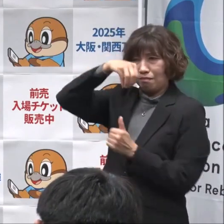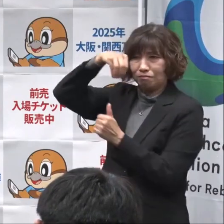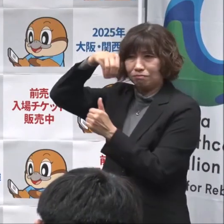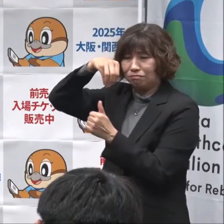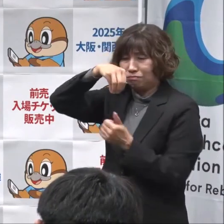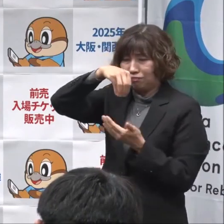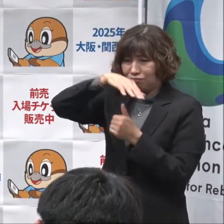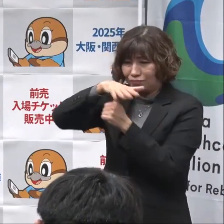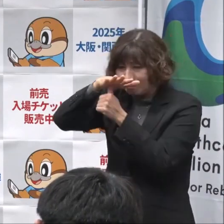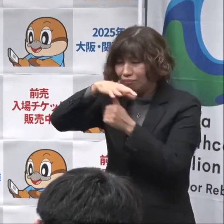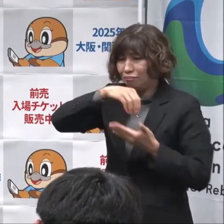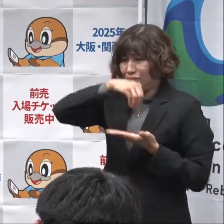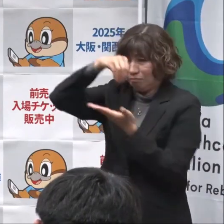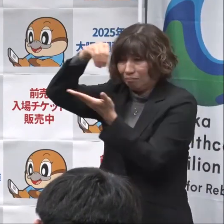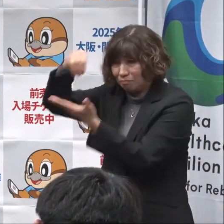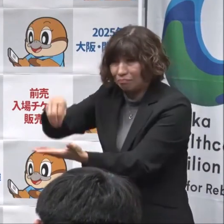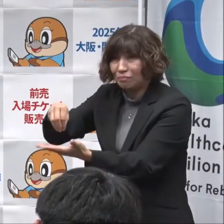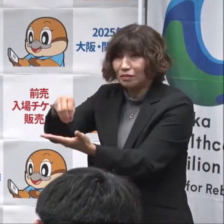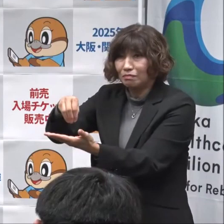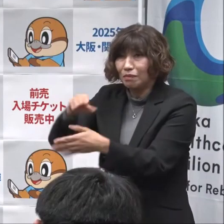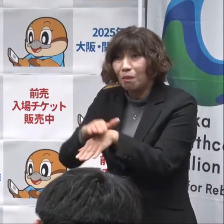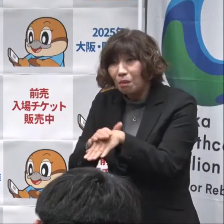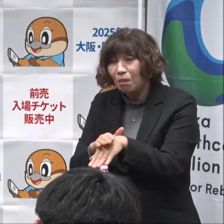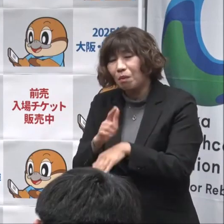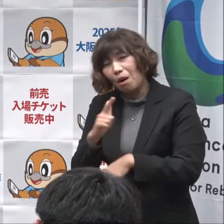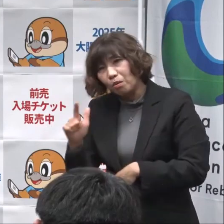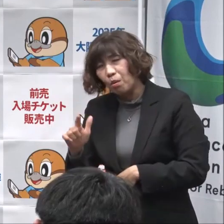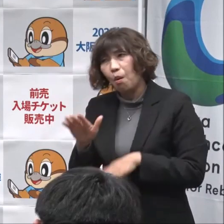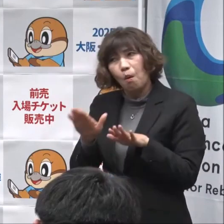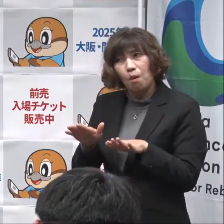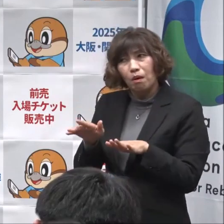ま今回の件をですね踏まえて、